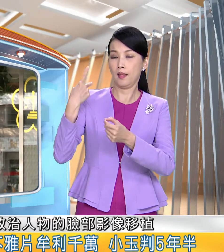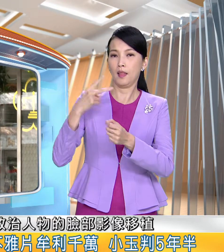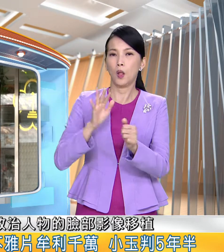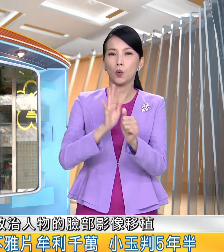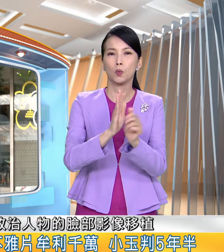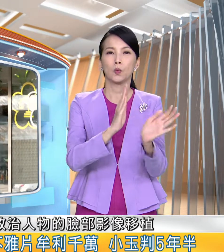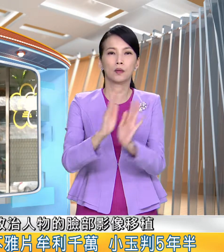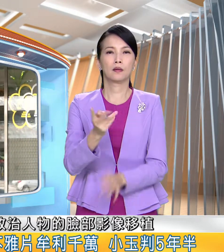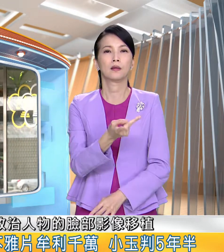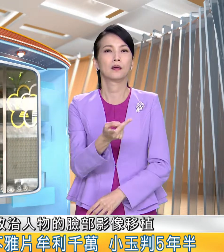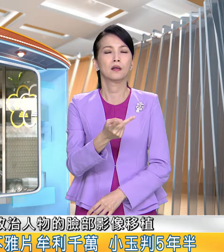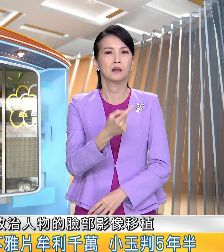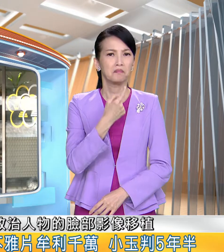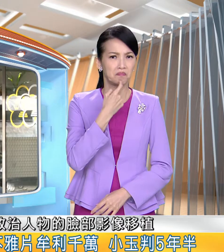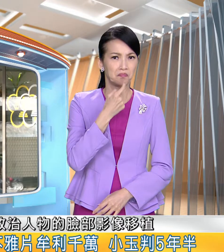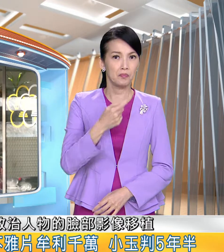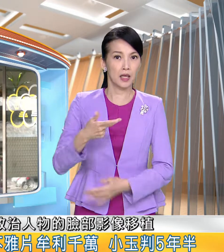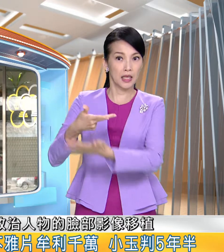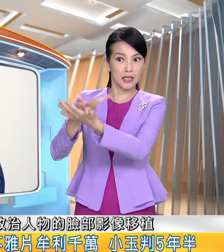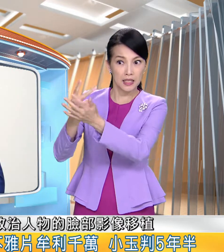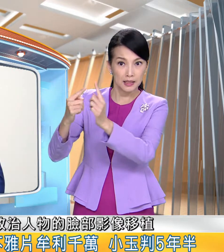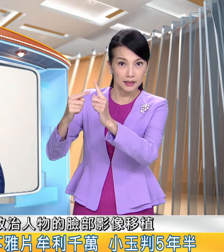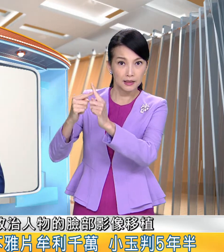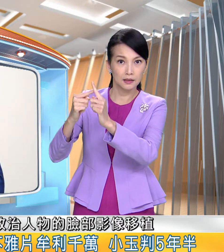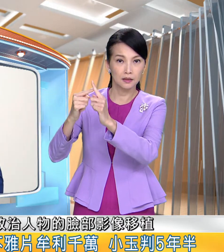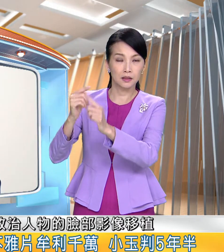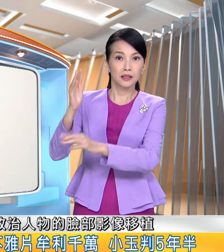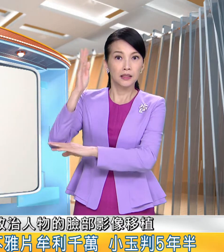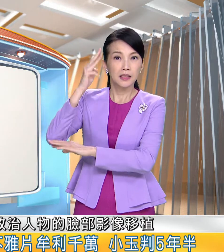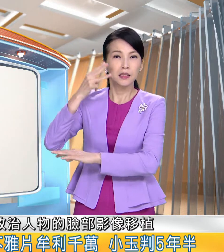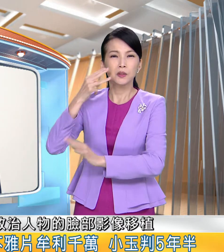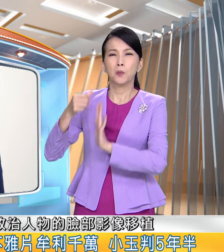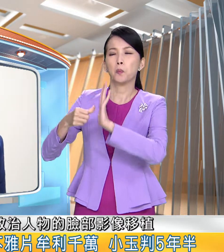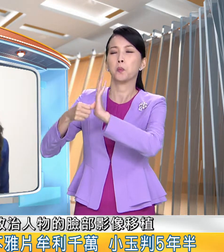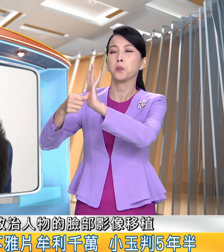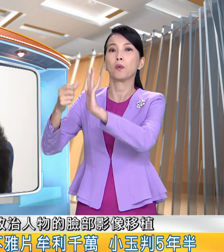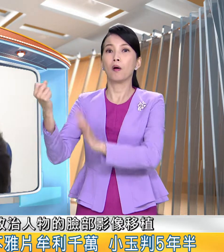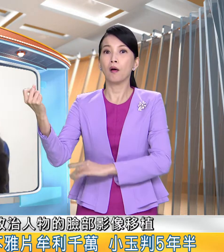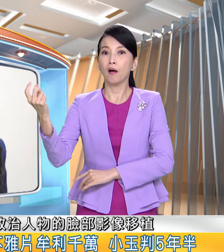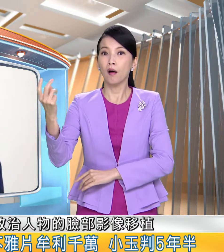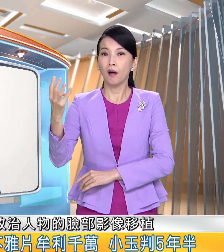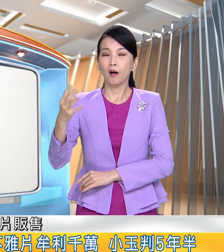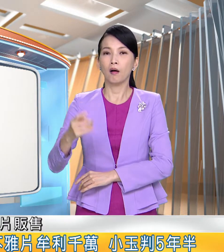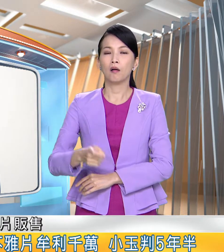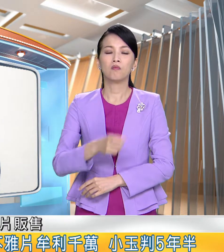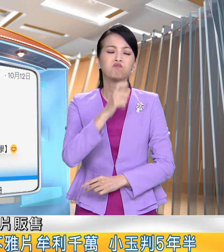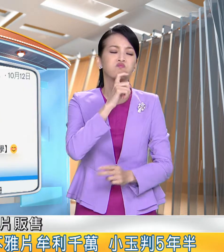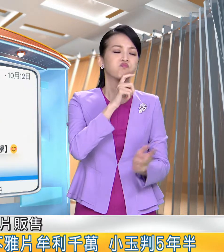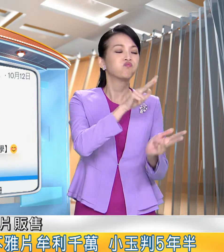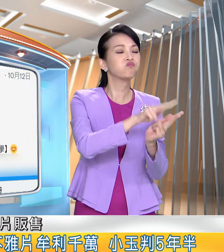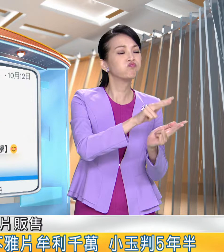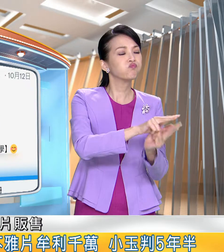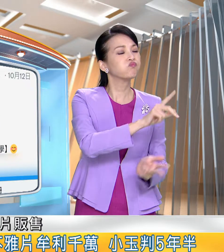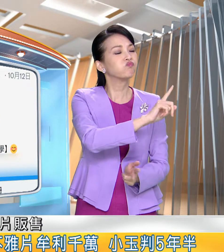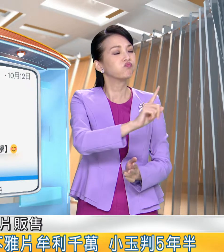多位名人、政治人物的脸部影像做移植，来制作成不雅的影片贩